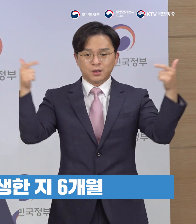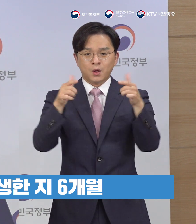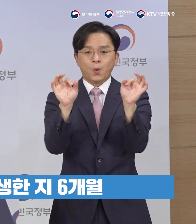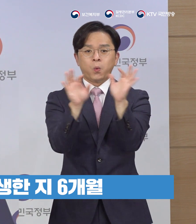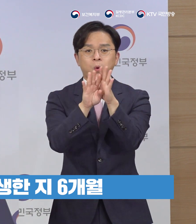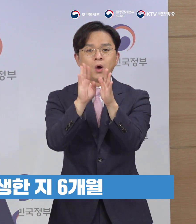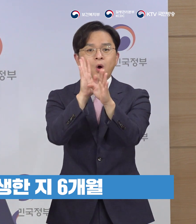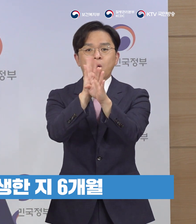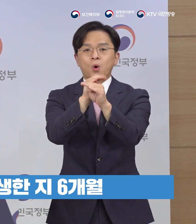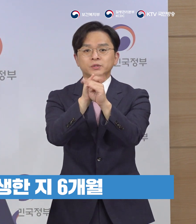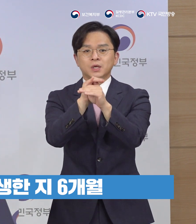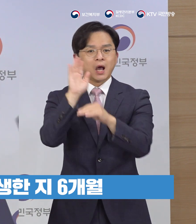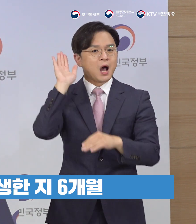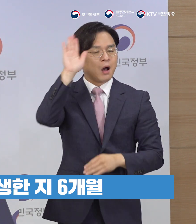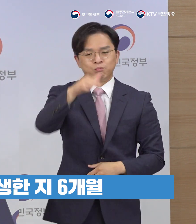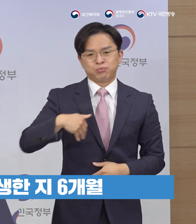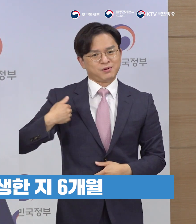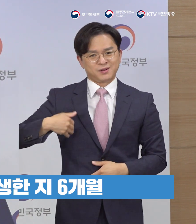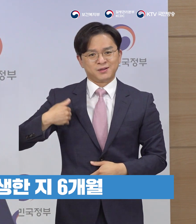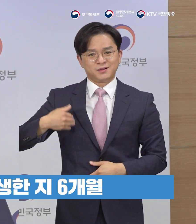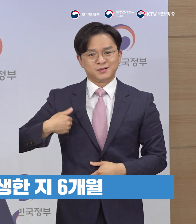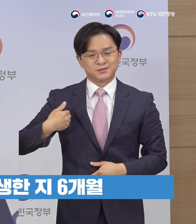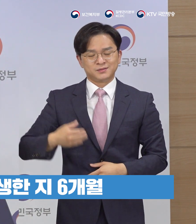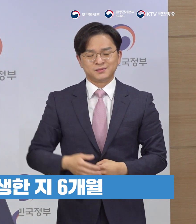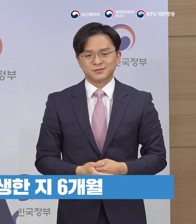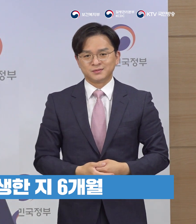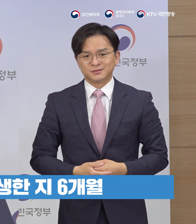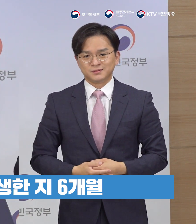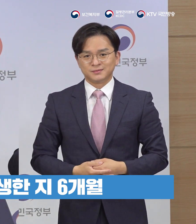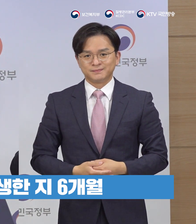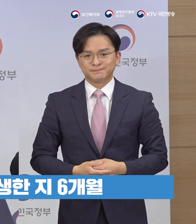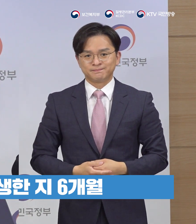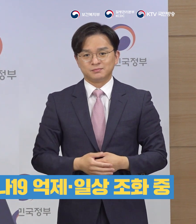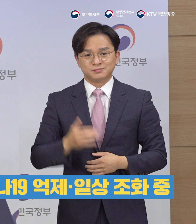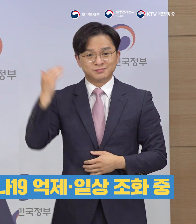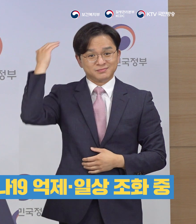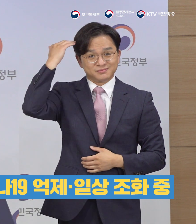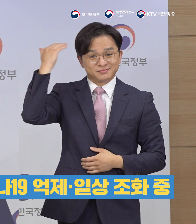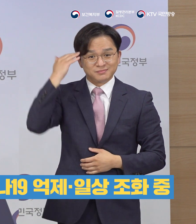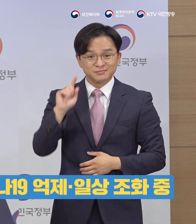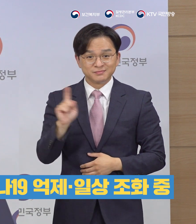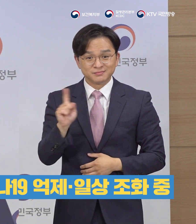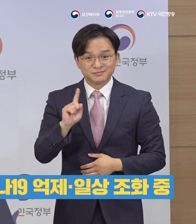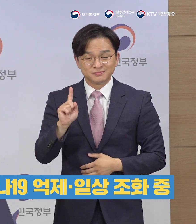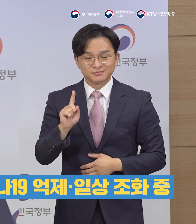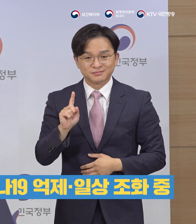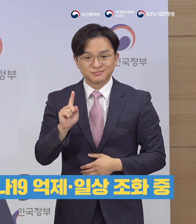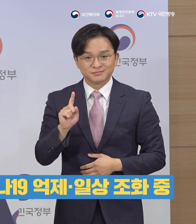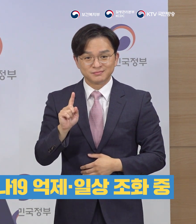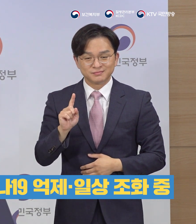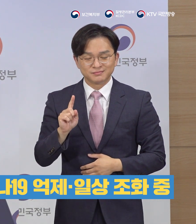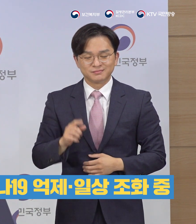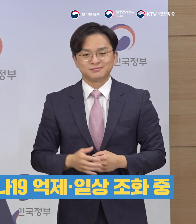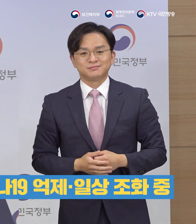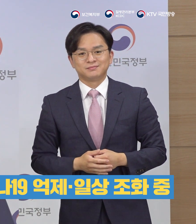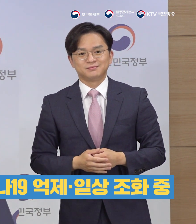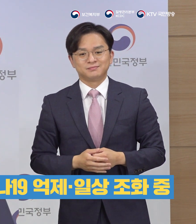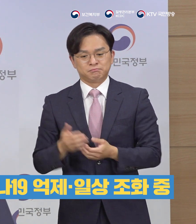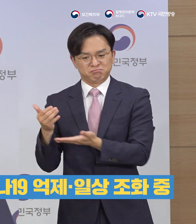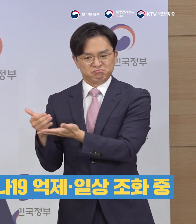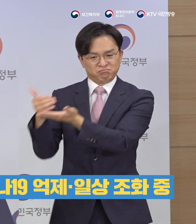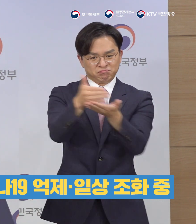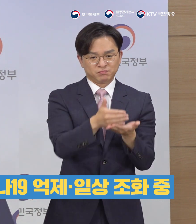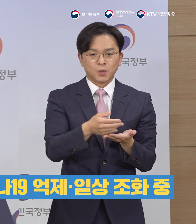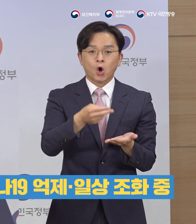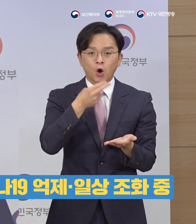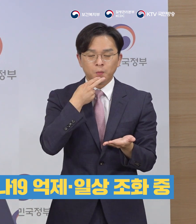종식될지 그 누구도 장담하지 못하는 상황이 계속되고 있습니다. 대한민국은 우리 스스로에게 큰